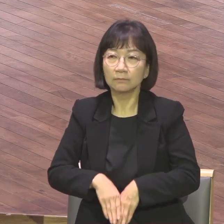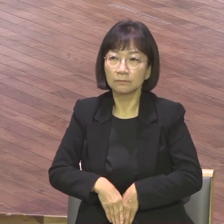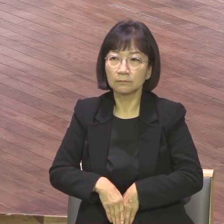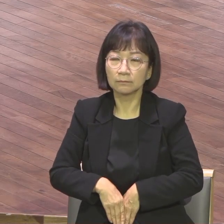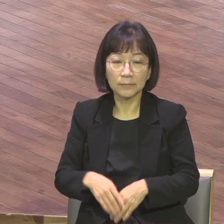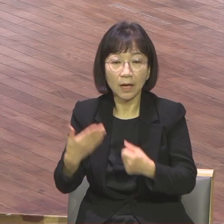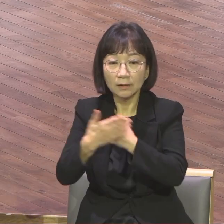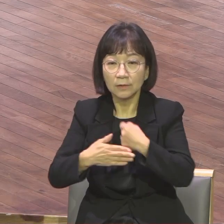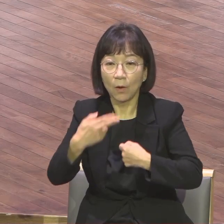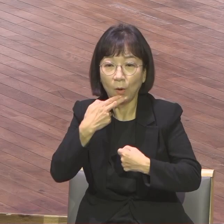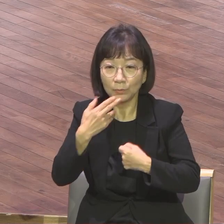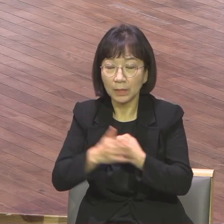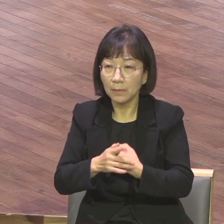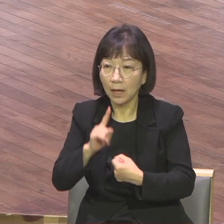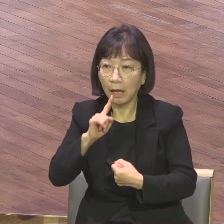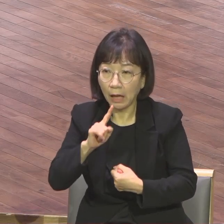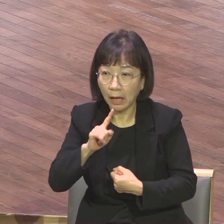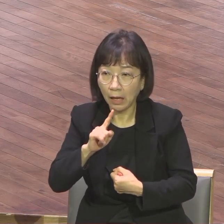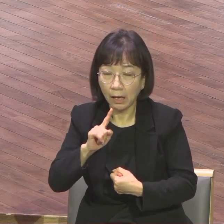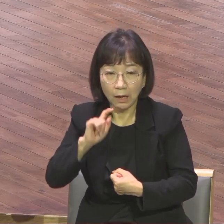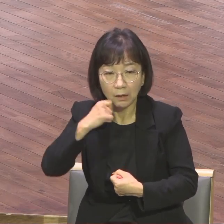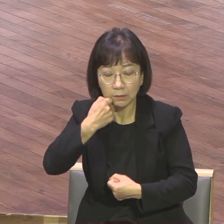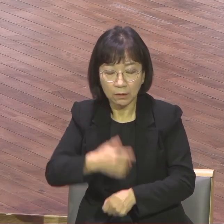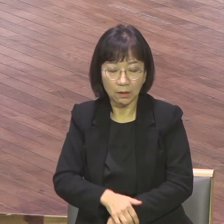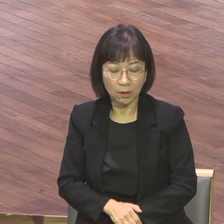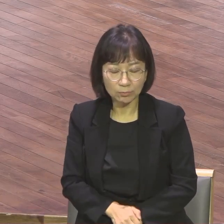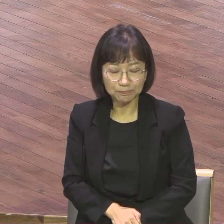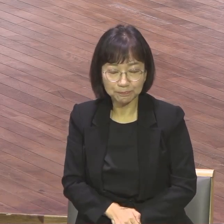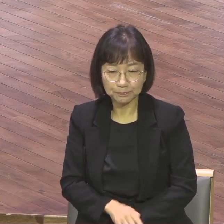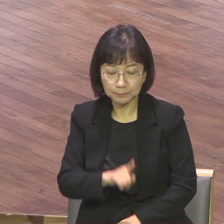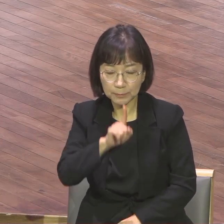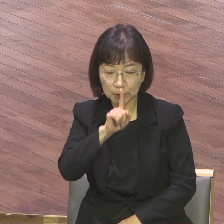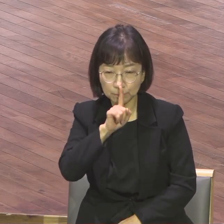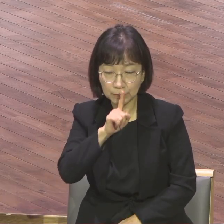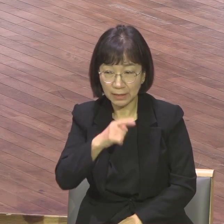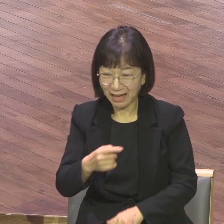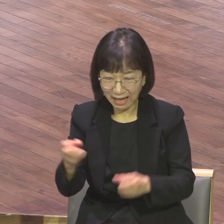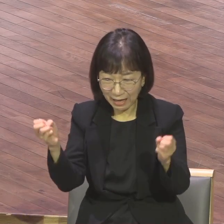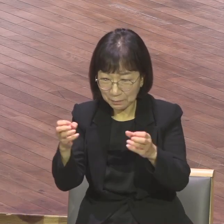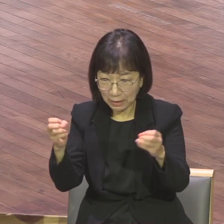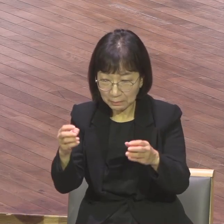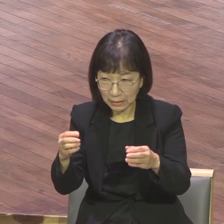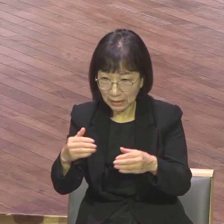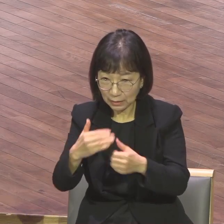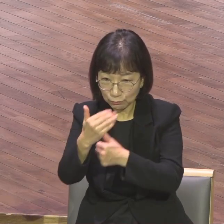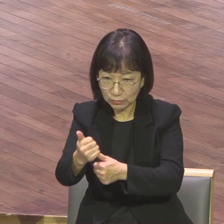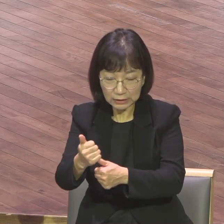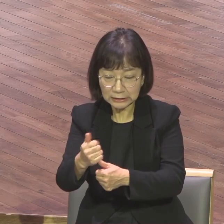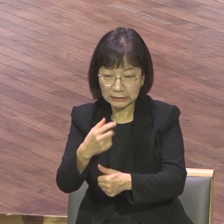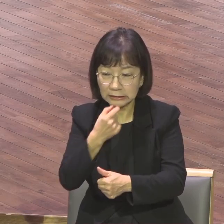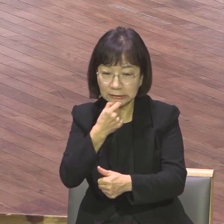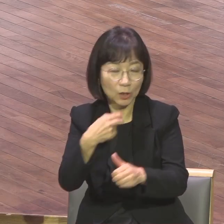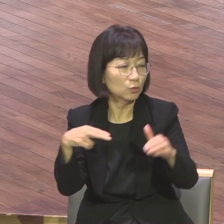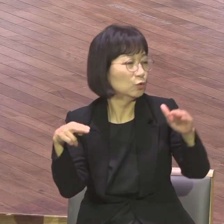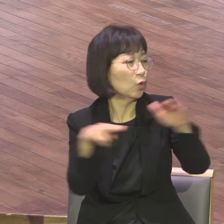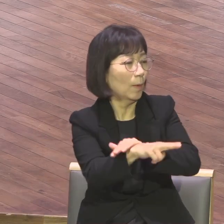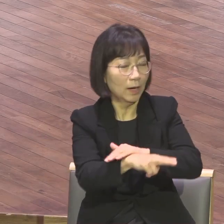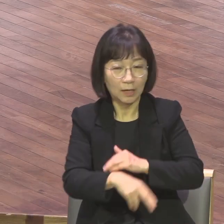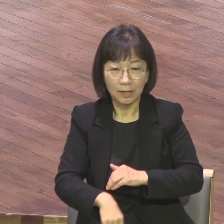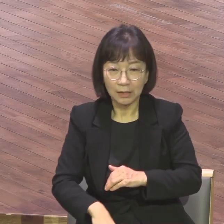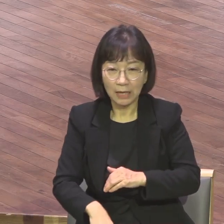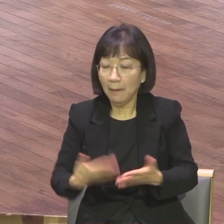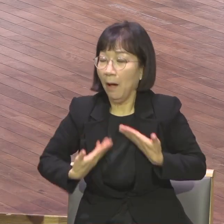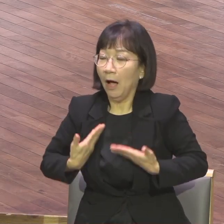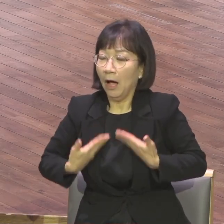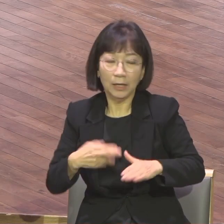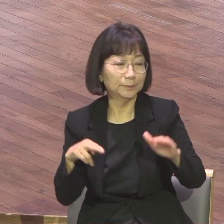못 받아놓으니까 뭐 할 말이 없어. 포럼 한다 그러면 도망가 버려요. 이 핑계 저 핑계도 바빠서 빠져버려요. 왜? 할